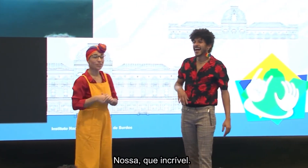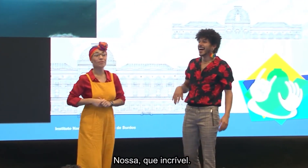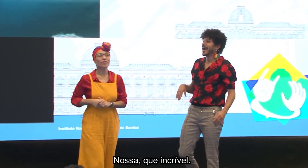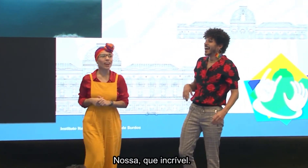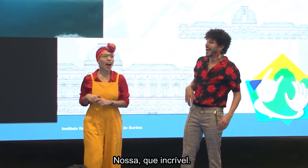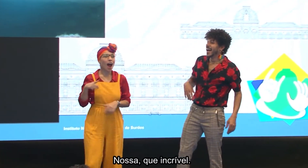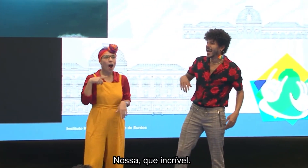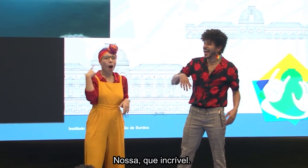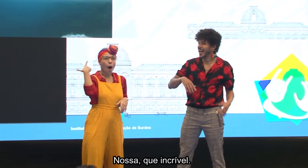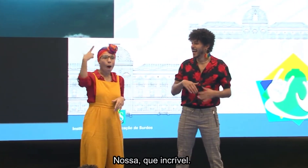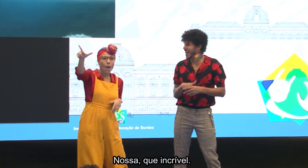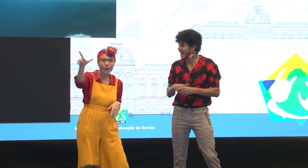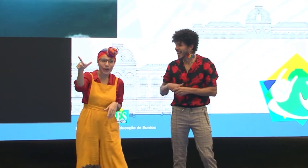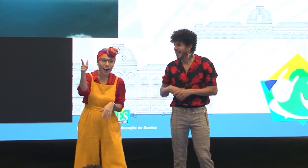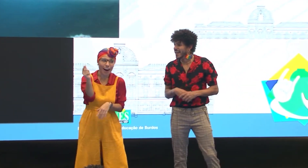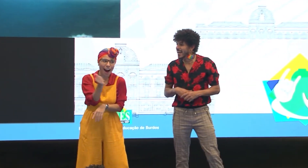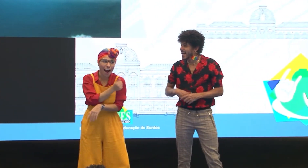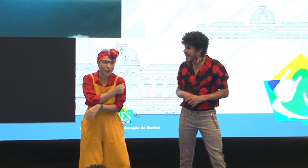Nossa, que incrível!